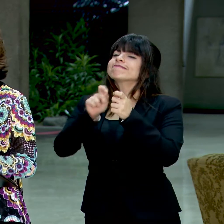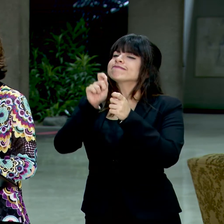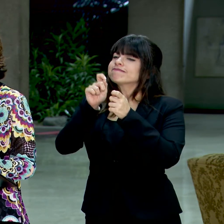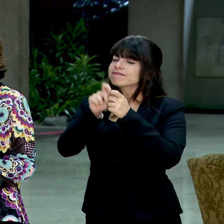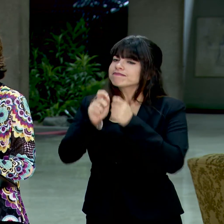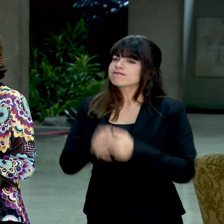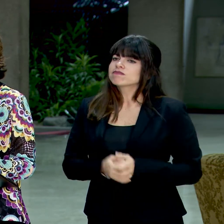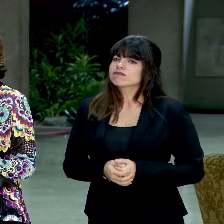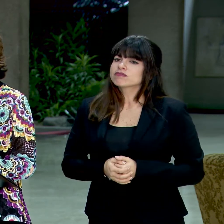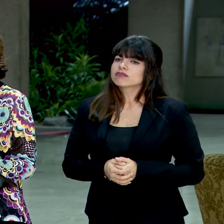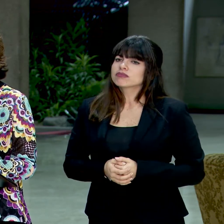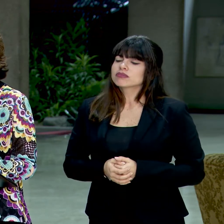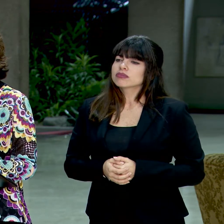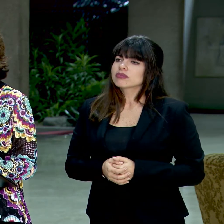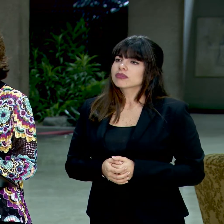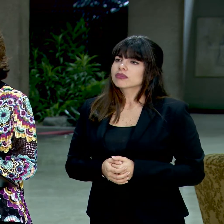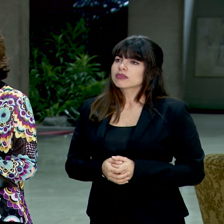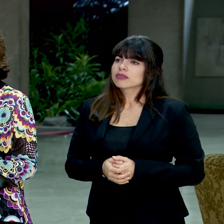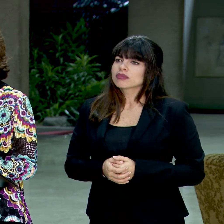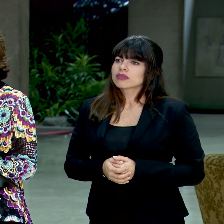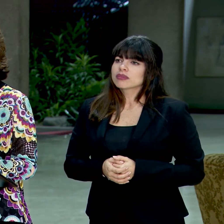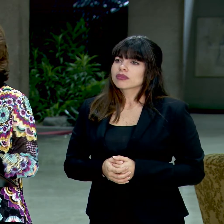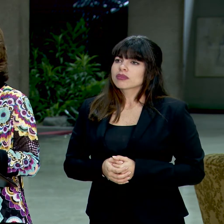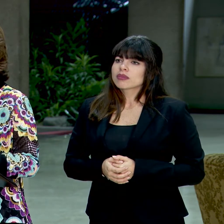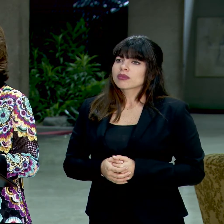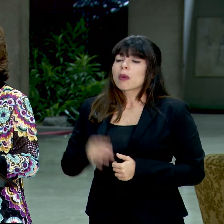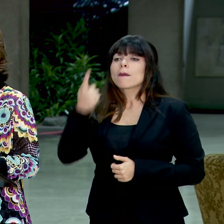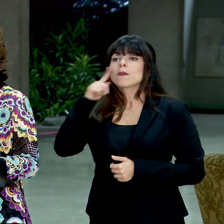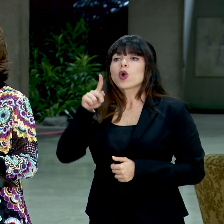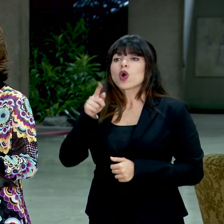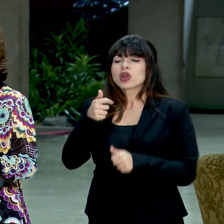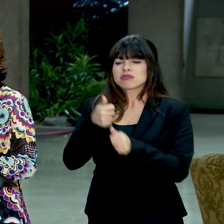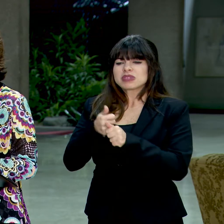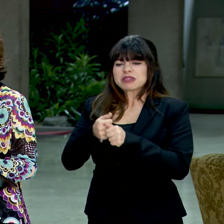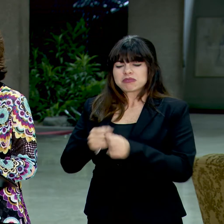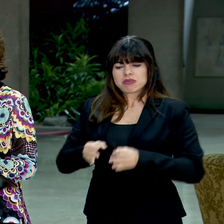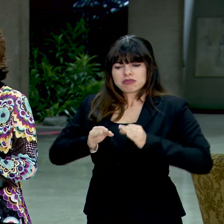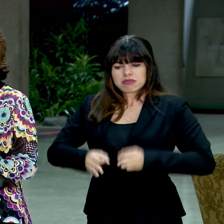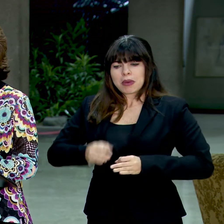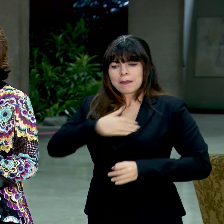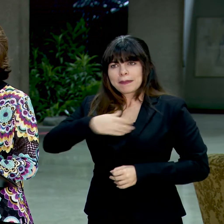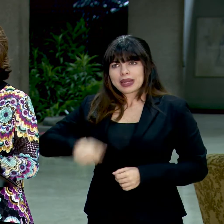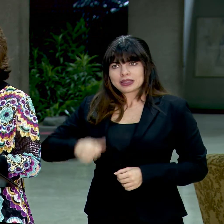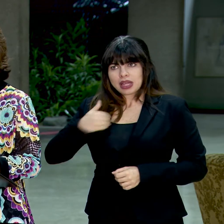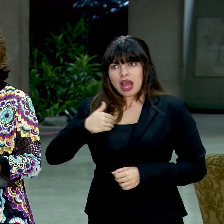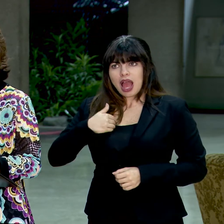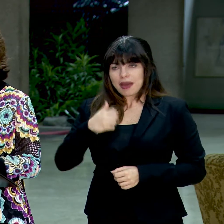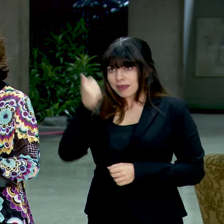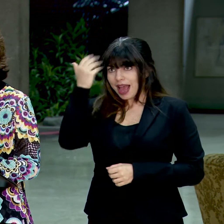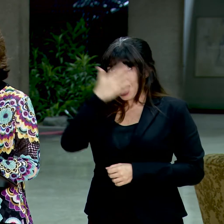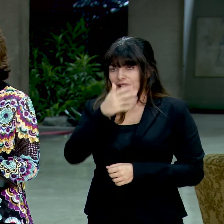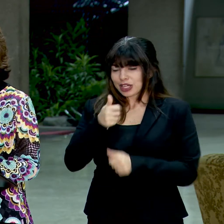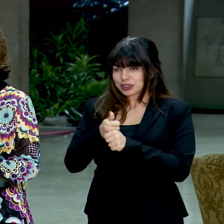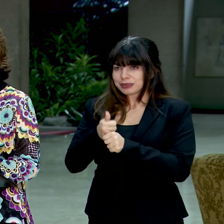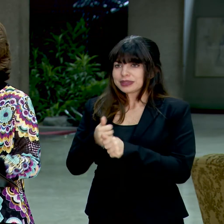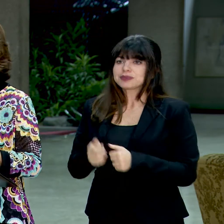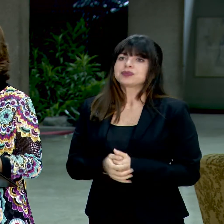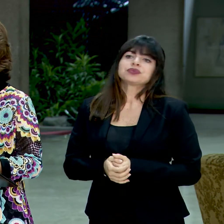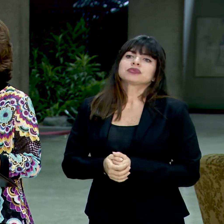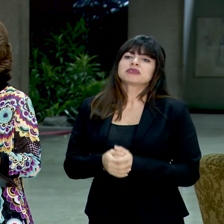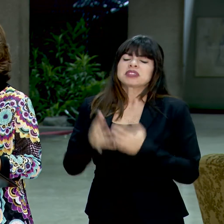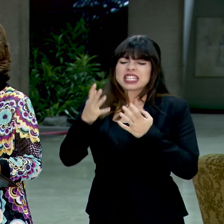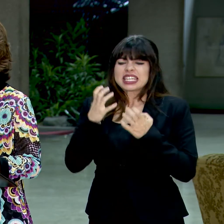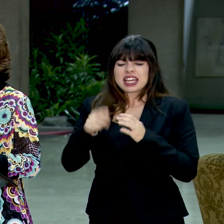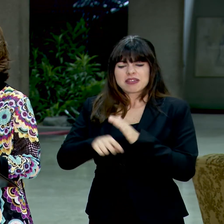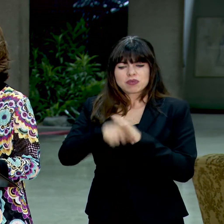Precisamente por la determinación que tiene el presidente don Carlos Alvarado de